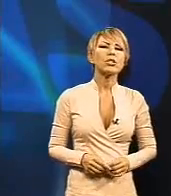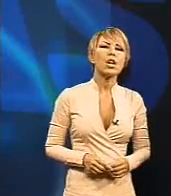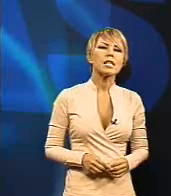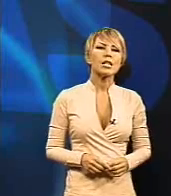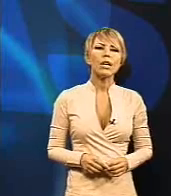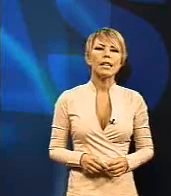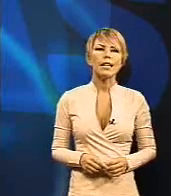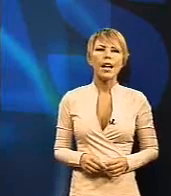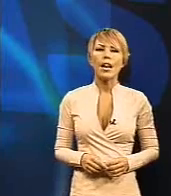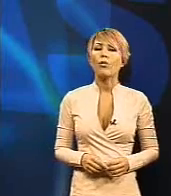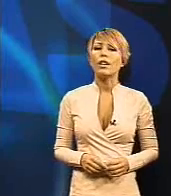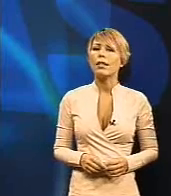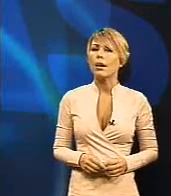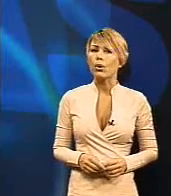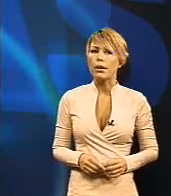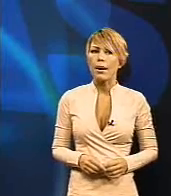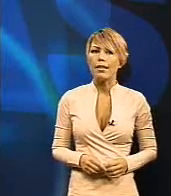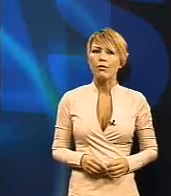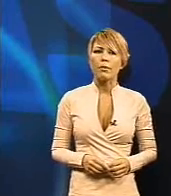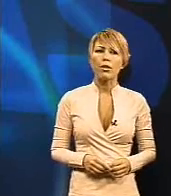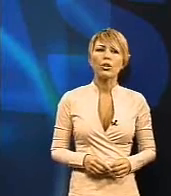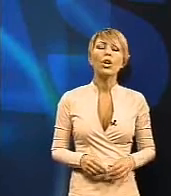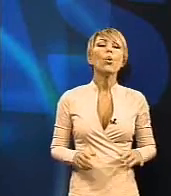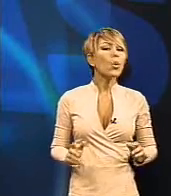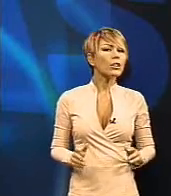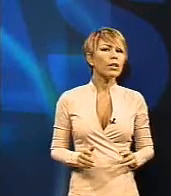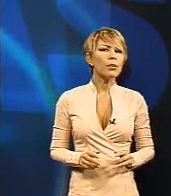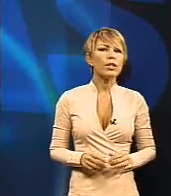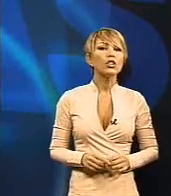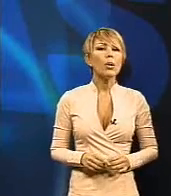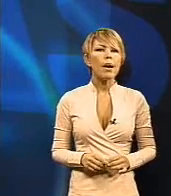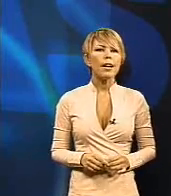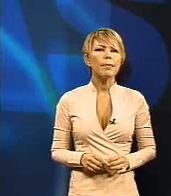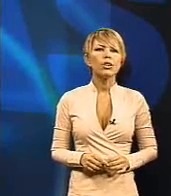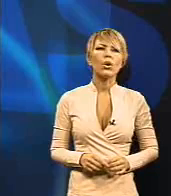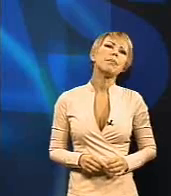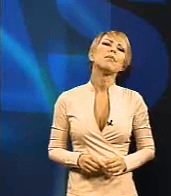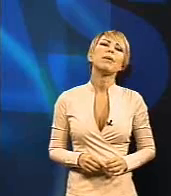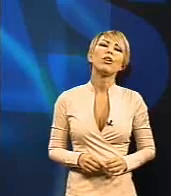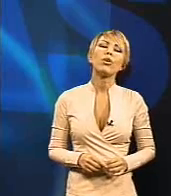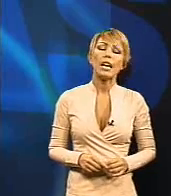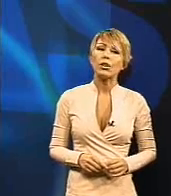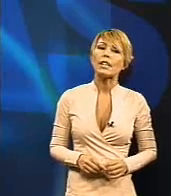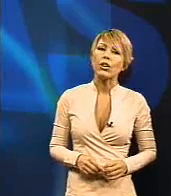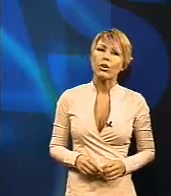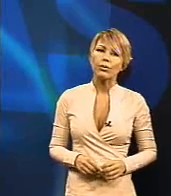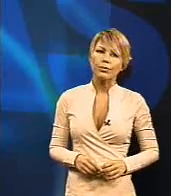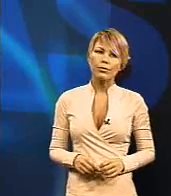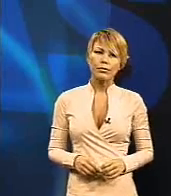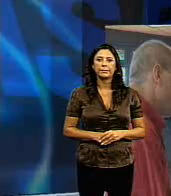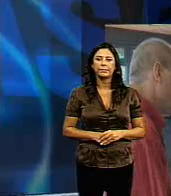100.000 personas han sido atendidas en las oficinas municipales de información, un 14% más respecto al mismo periodo del año